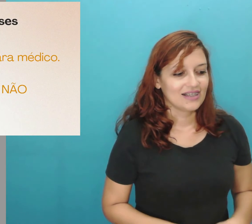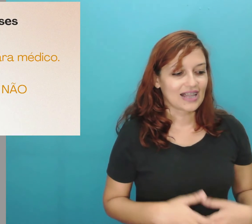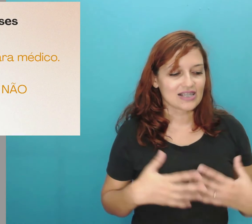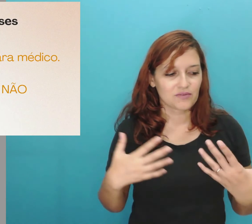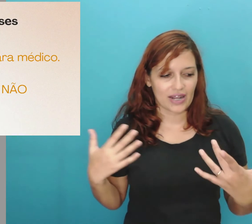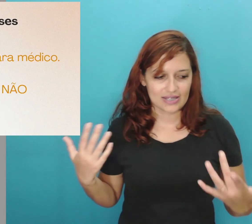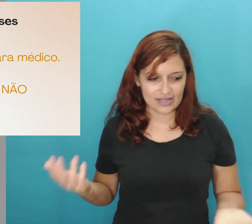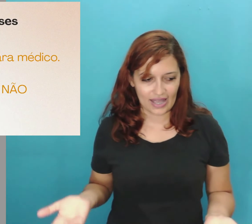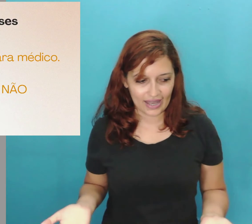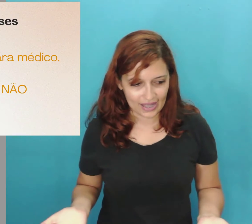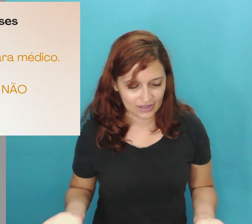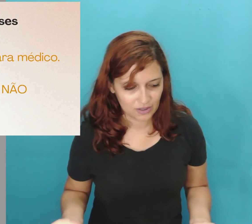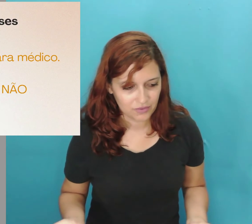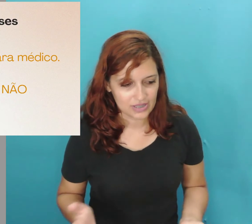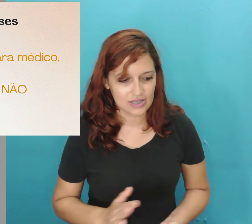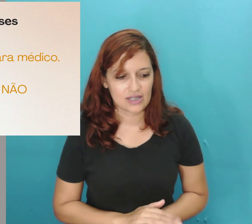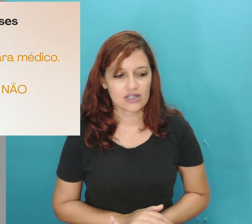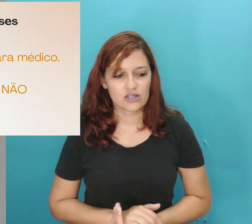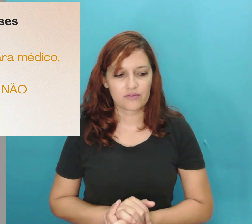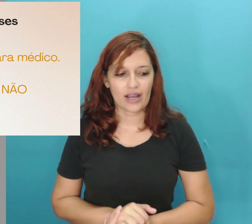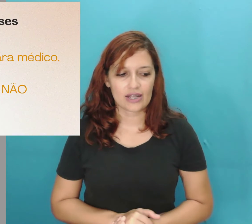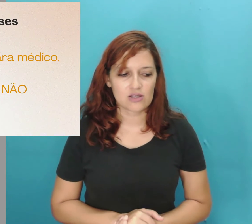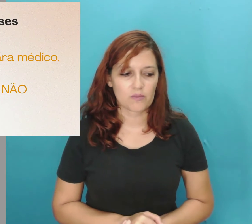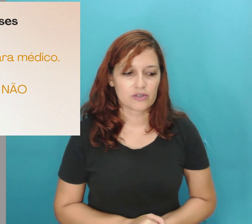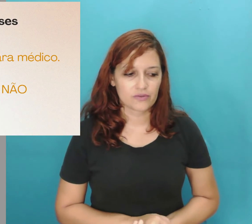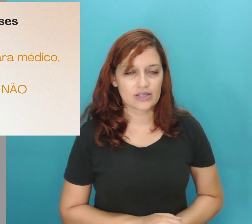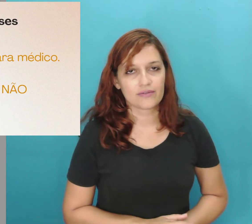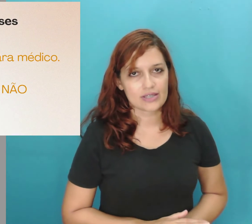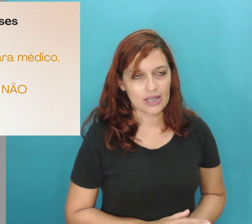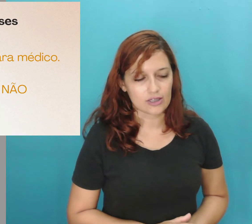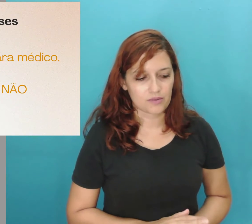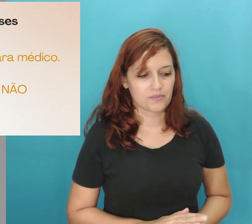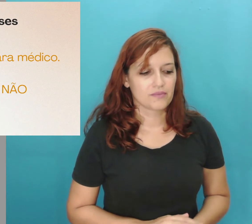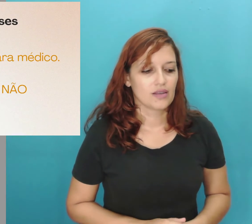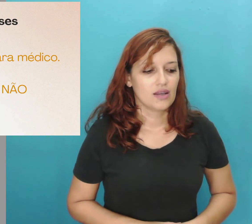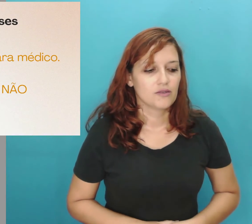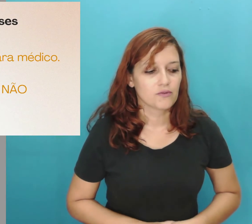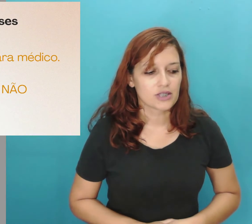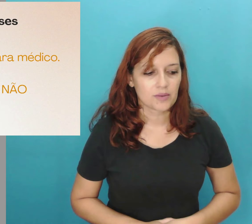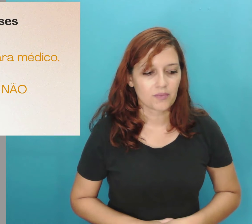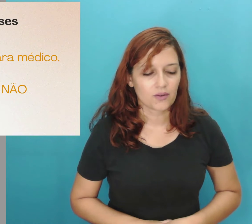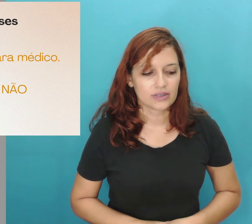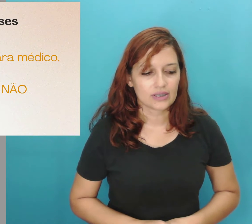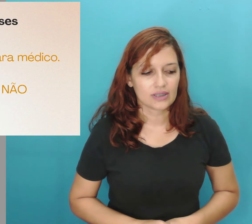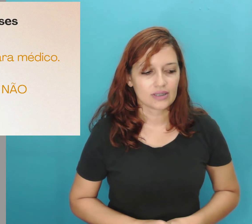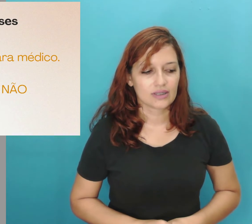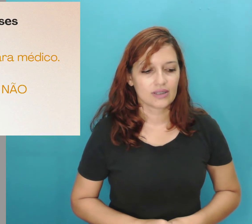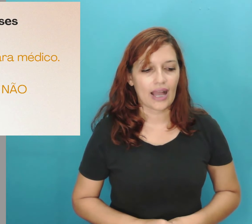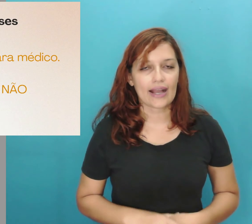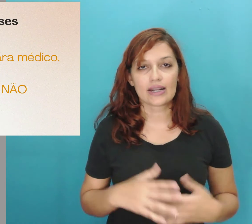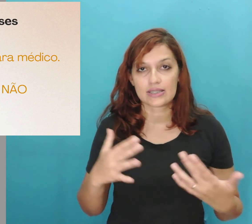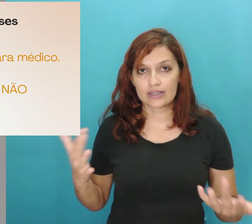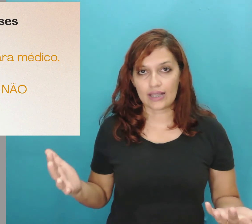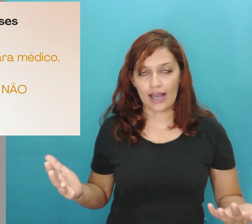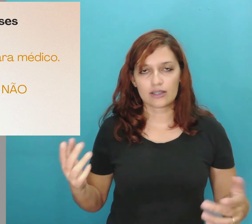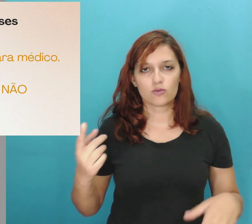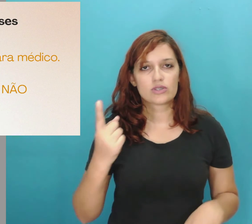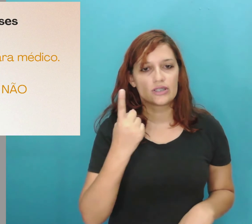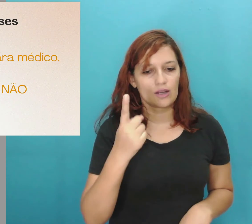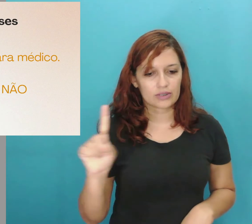Nas frases negativas, existem várias formas de você fazer isso. Você pode acrescentar o sinal de